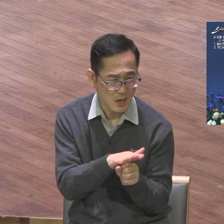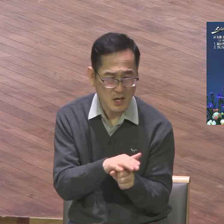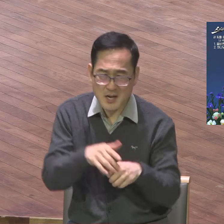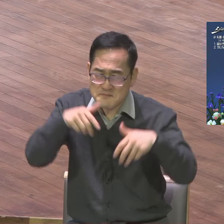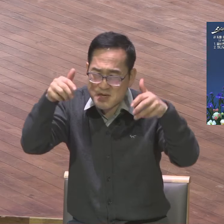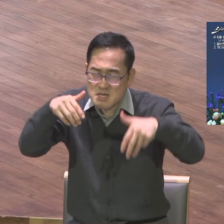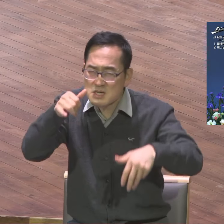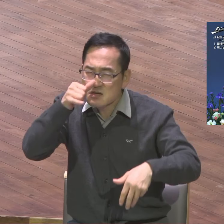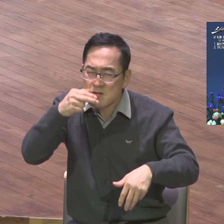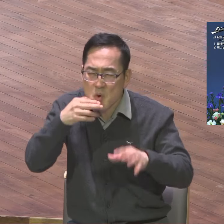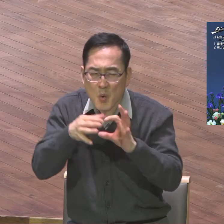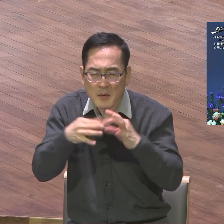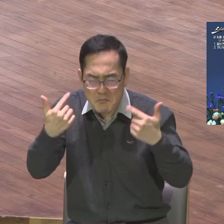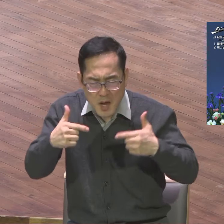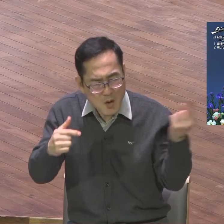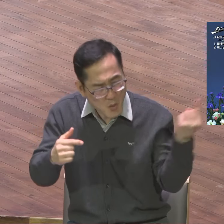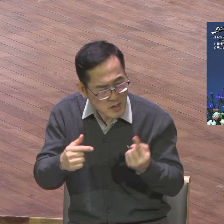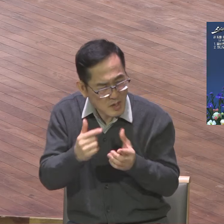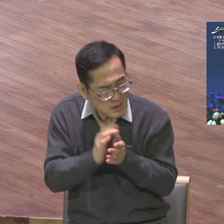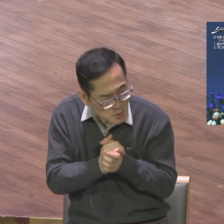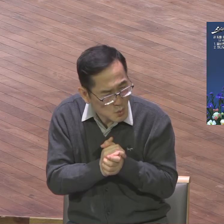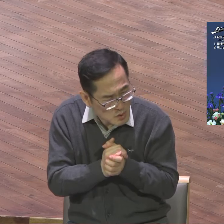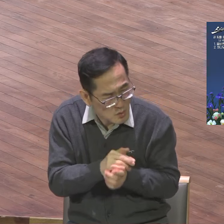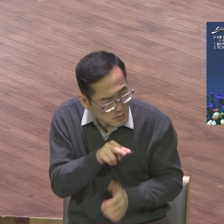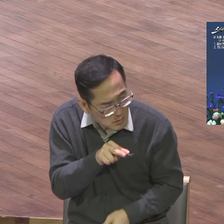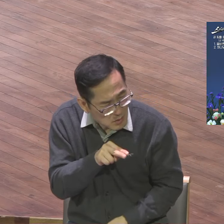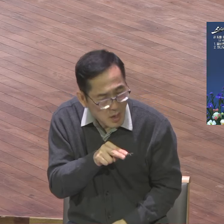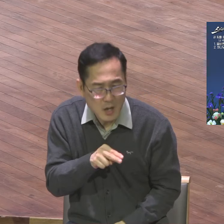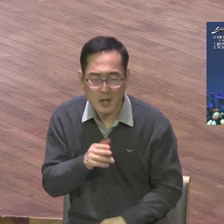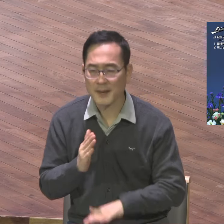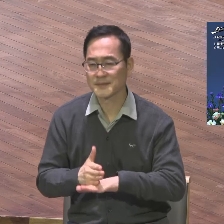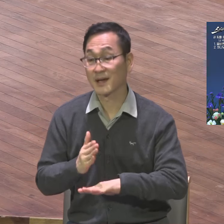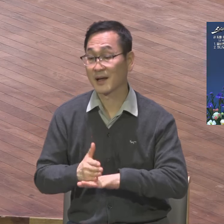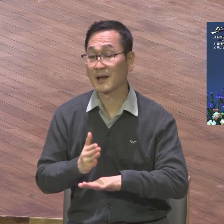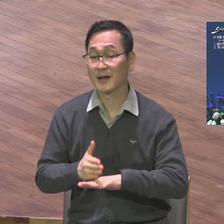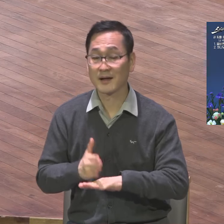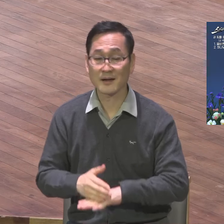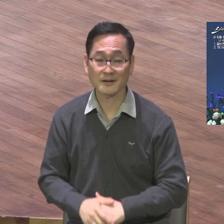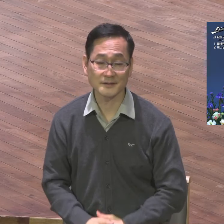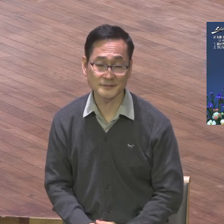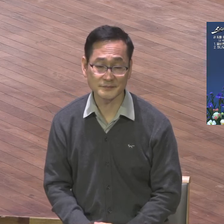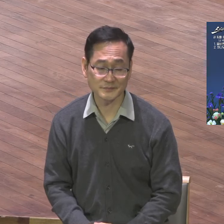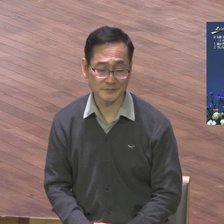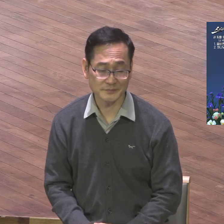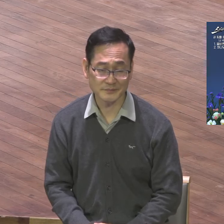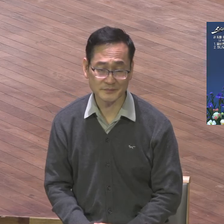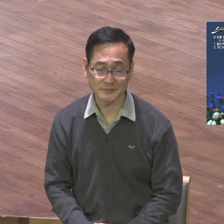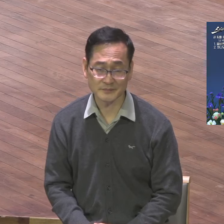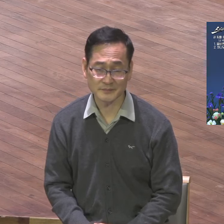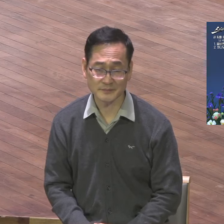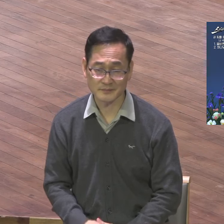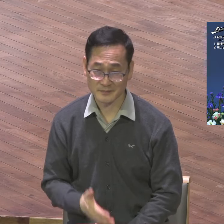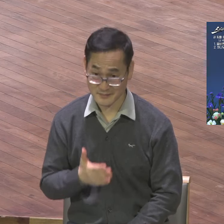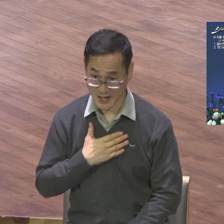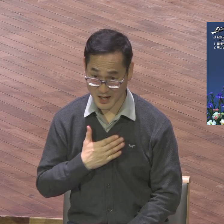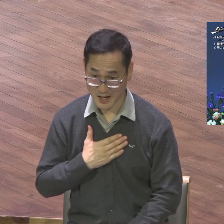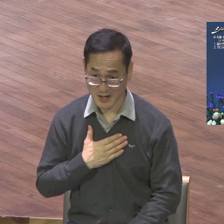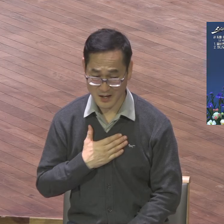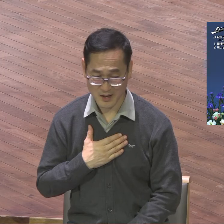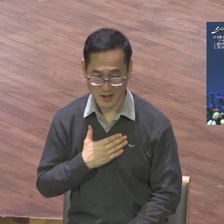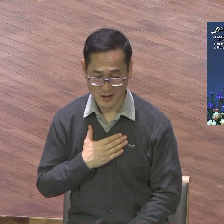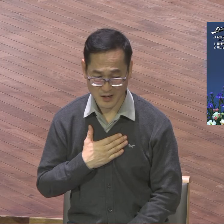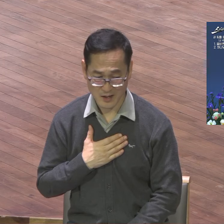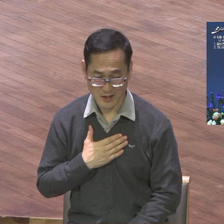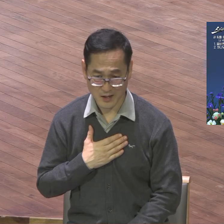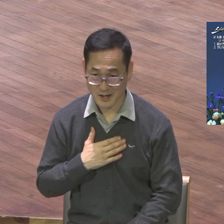여러분이 이렇게 나와 기도하게 되니 얼마나 감사한지. 이 목사의 단임 목사의 심정은요 의자 빈자리